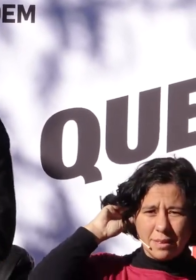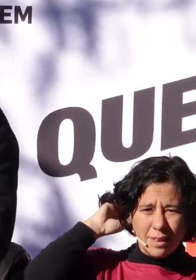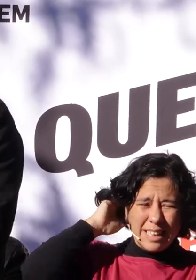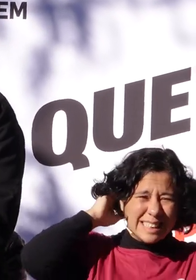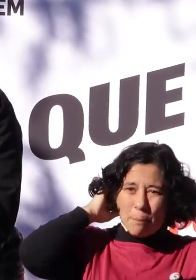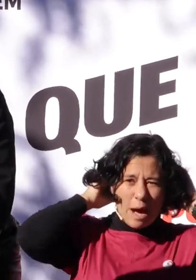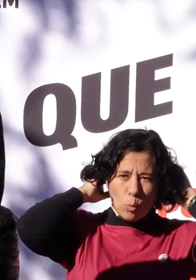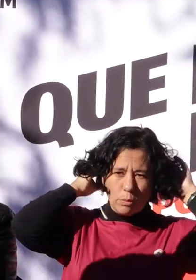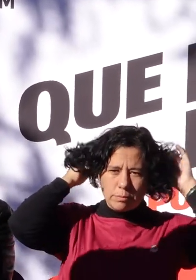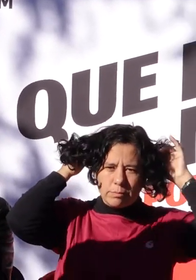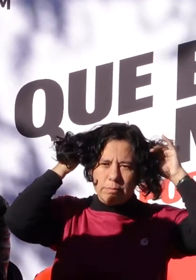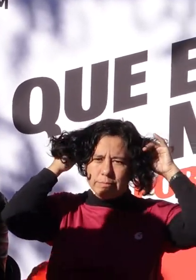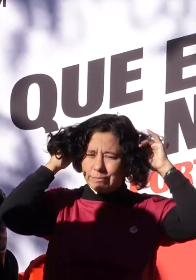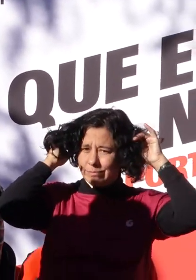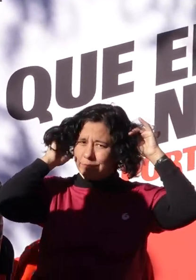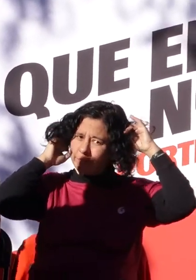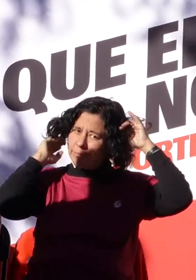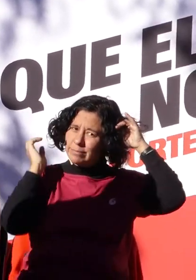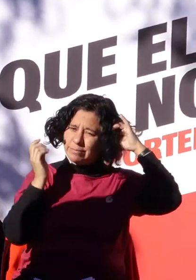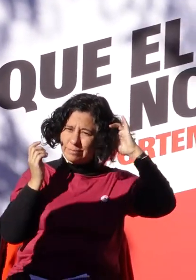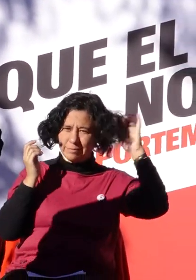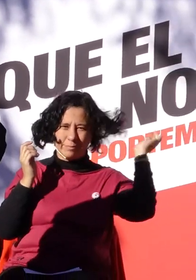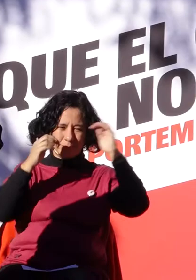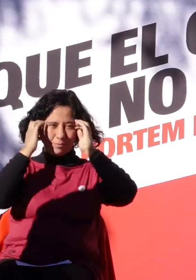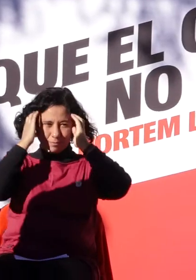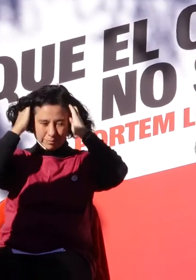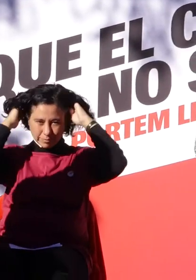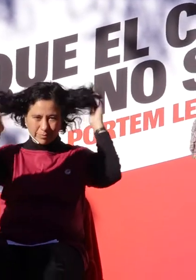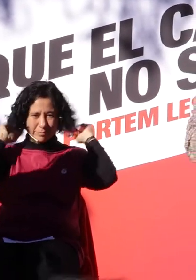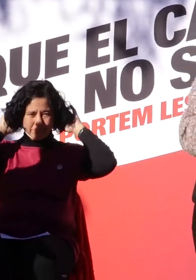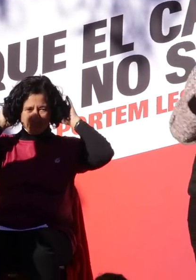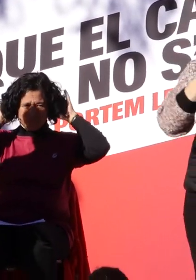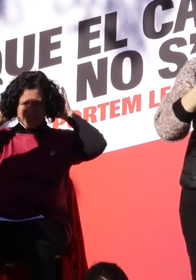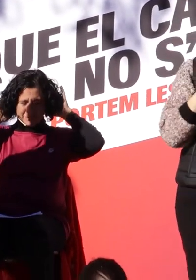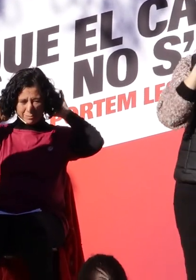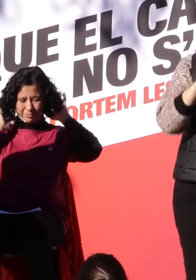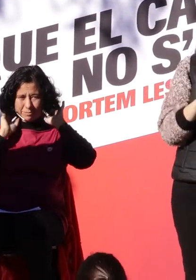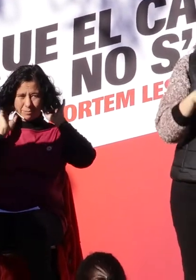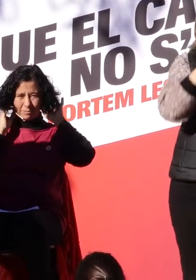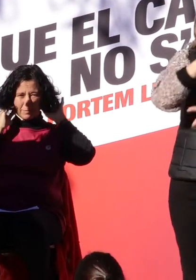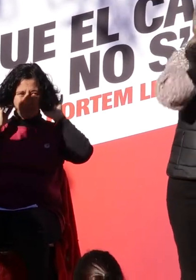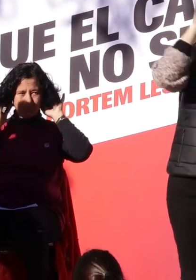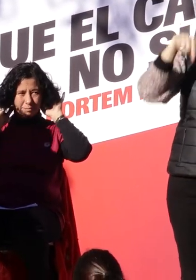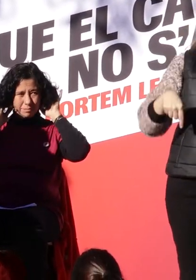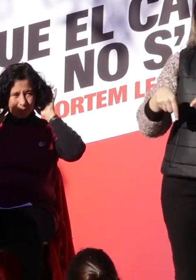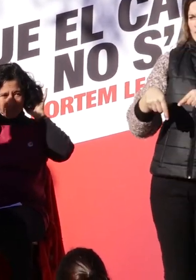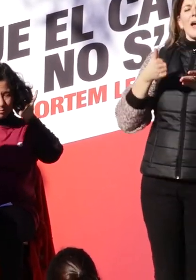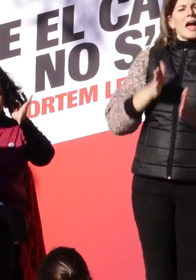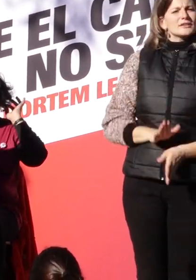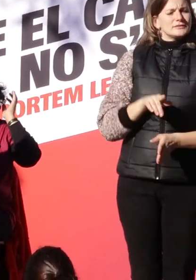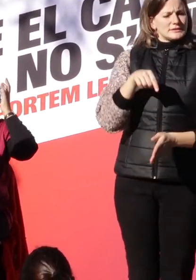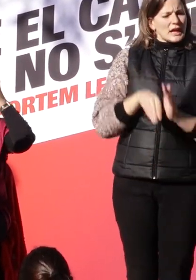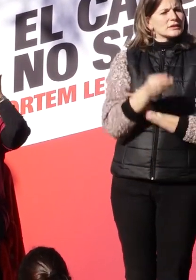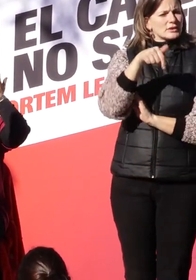eso es lo que significa ser de la comunidad latina somos gente que hemos llegado aquí que en todas nuestras filas aquí a